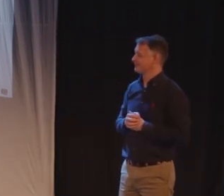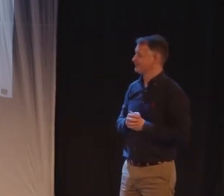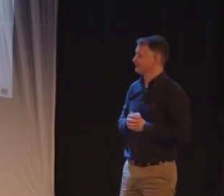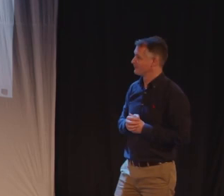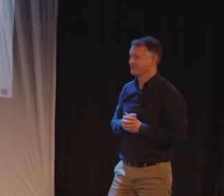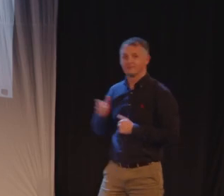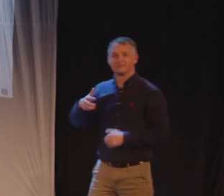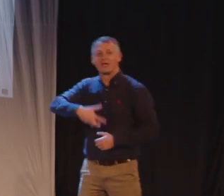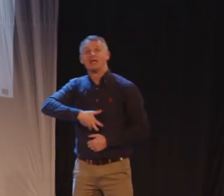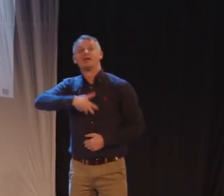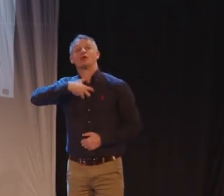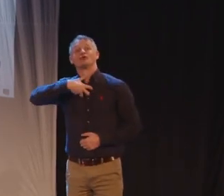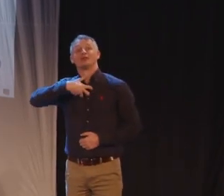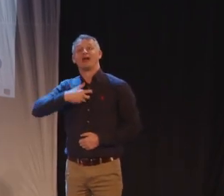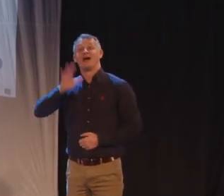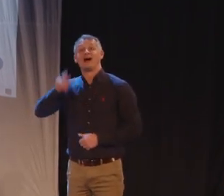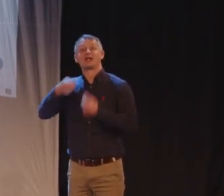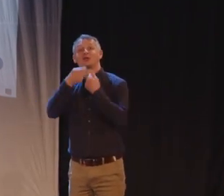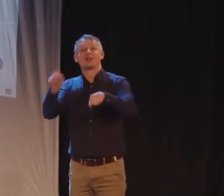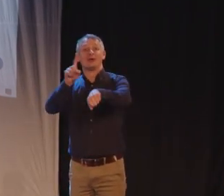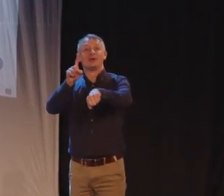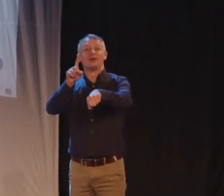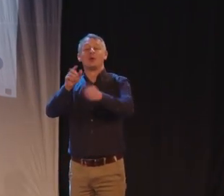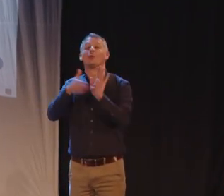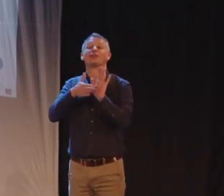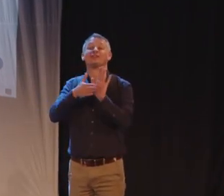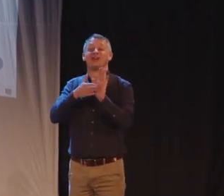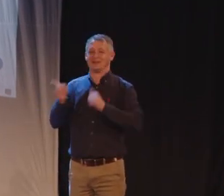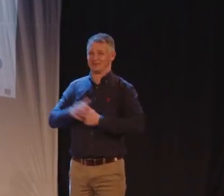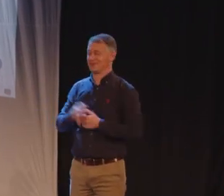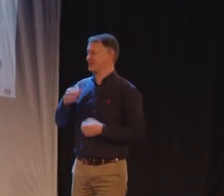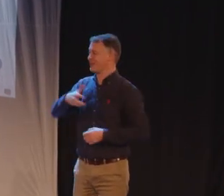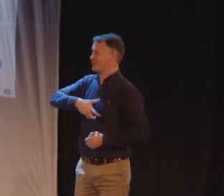sunt emoționată, am toate motivele.